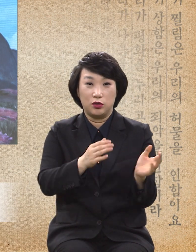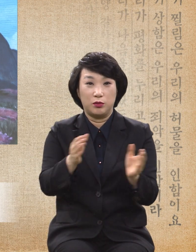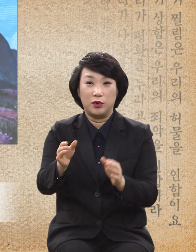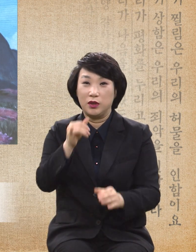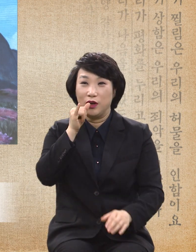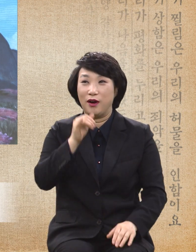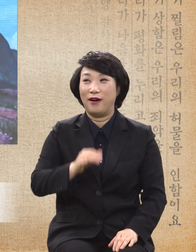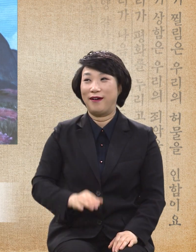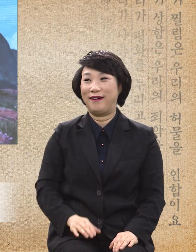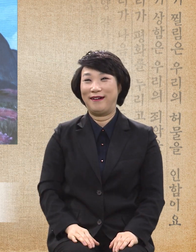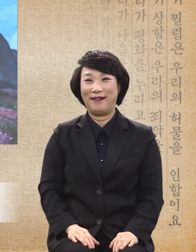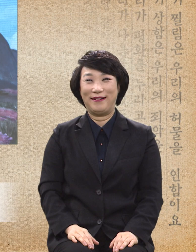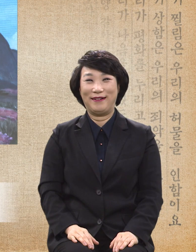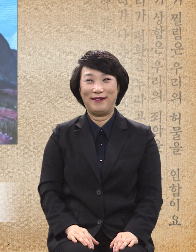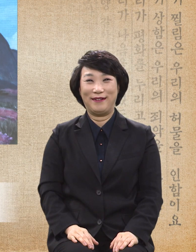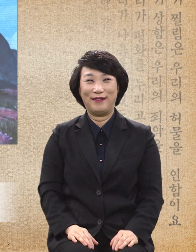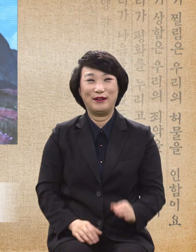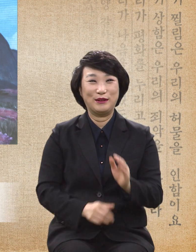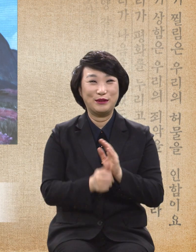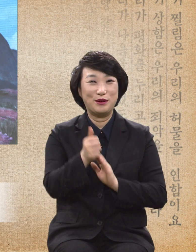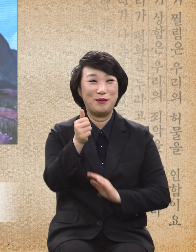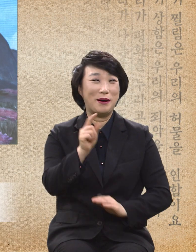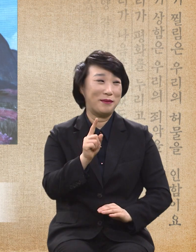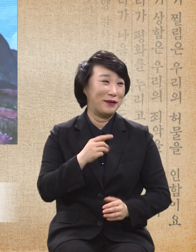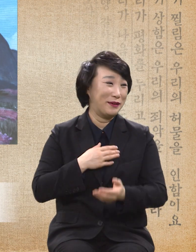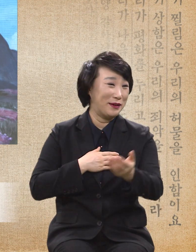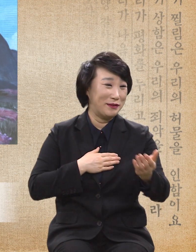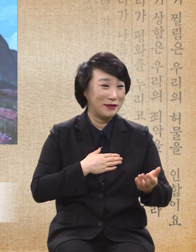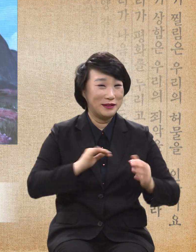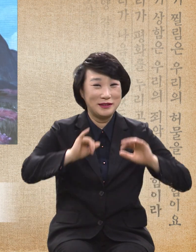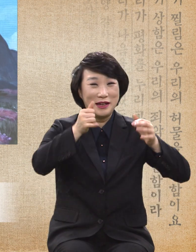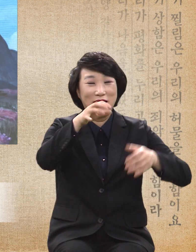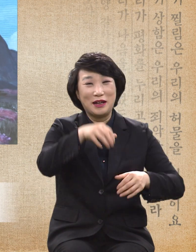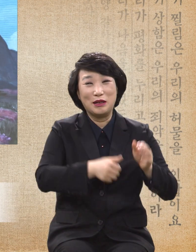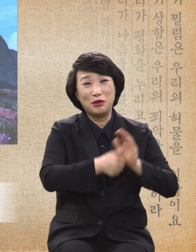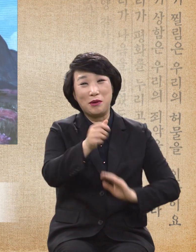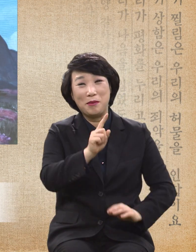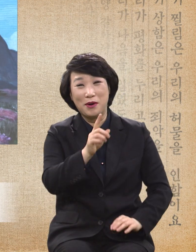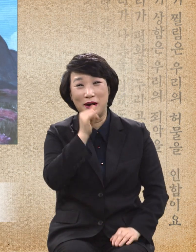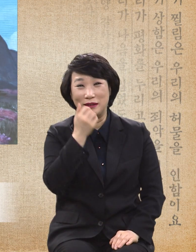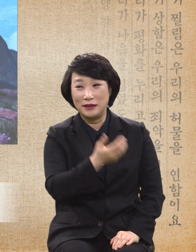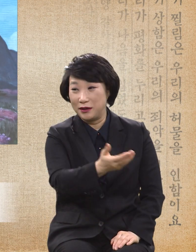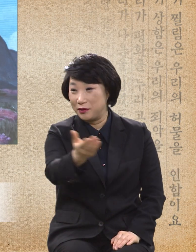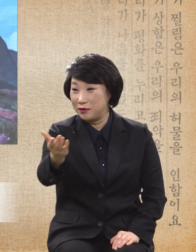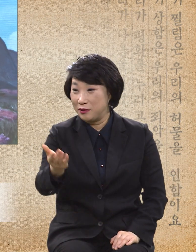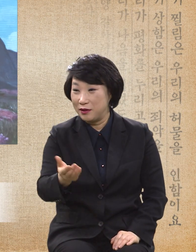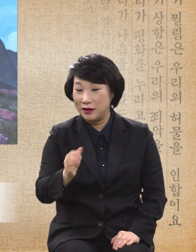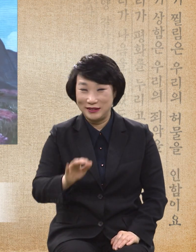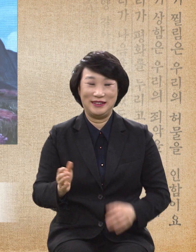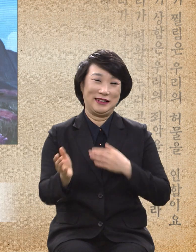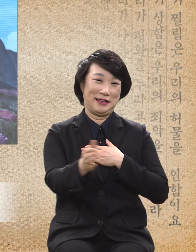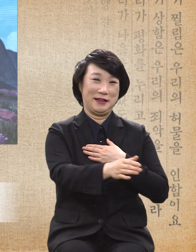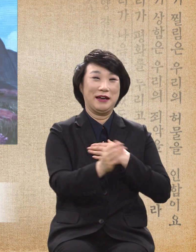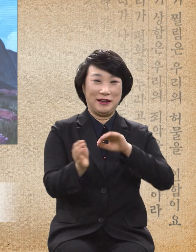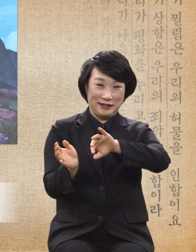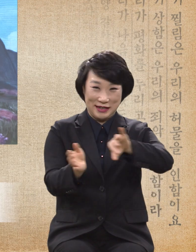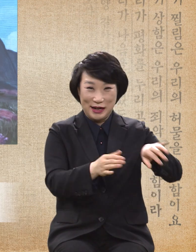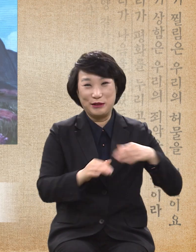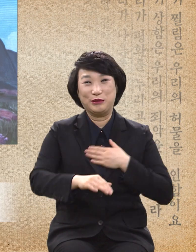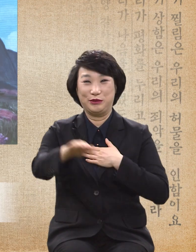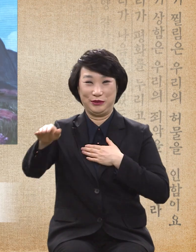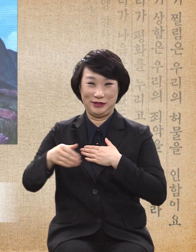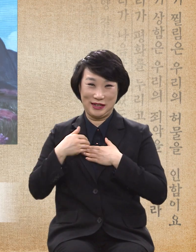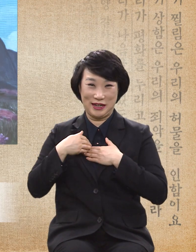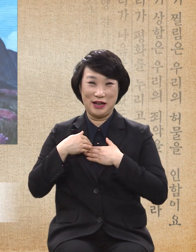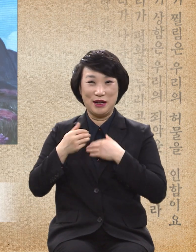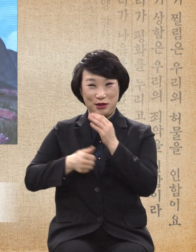때 소망이 있어야지, 세상에. 소망이. 그러나 우리는 소망이 있어.